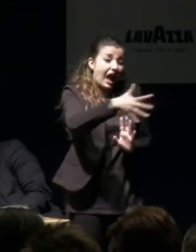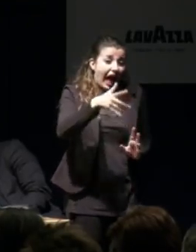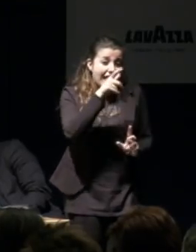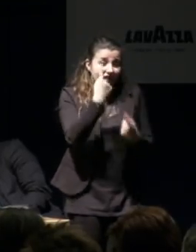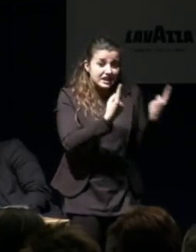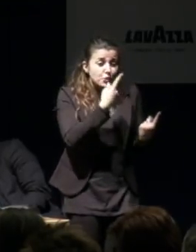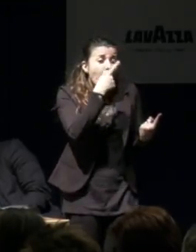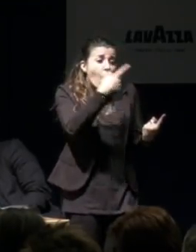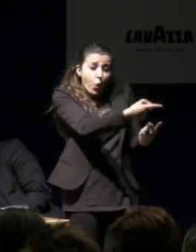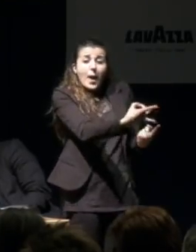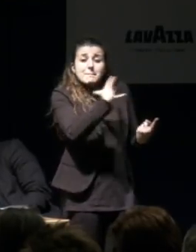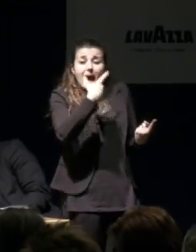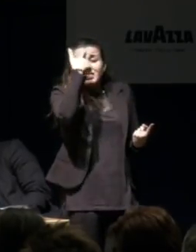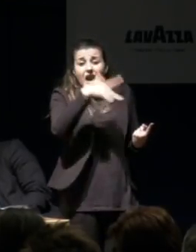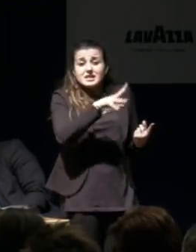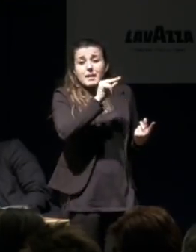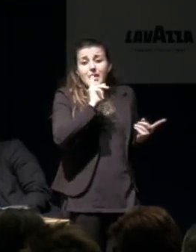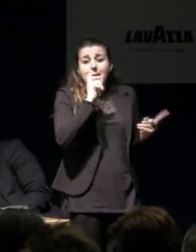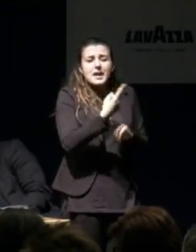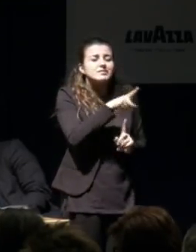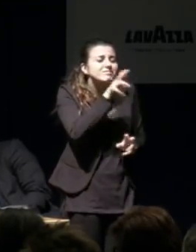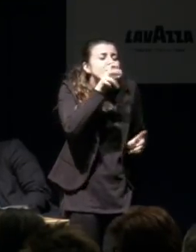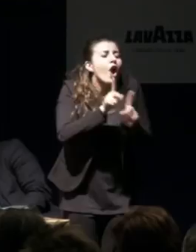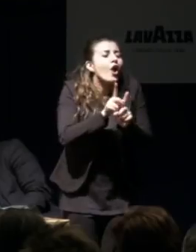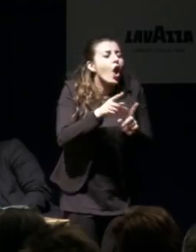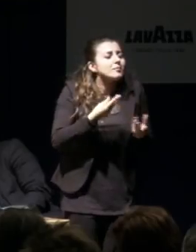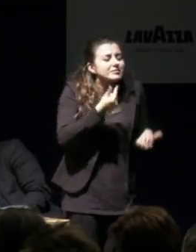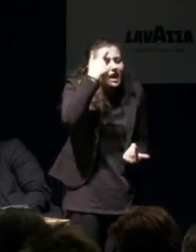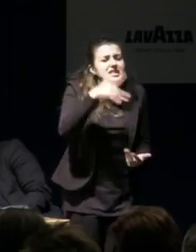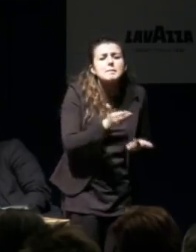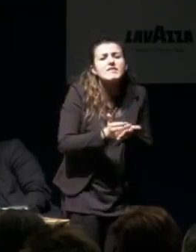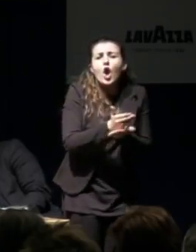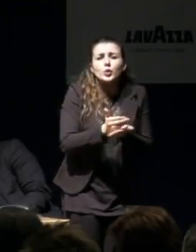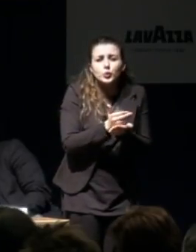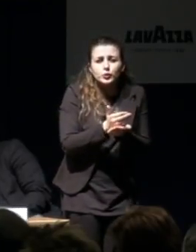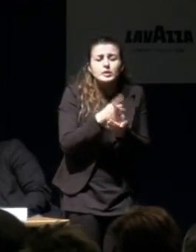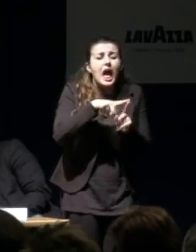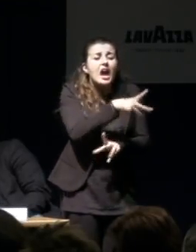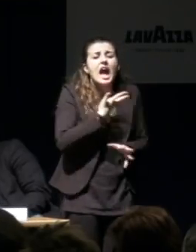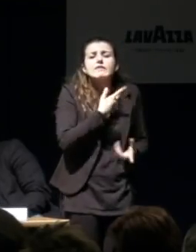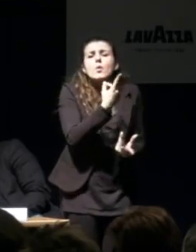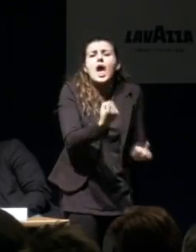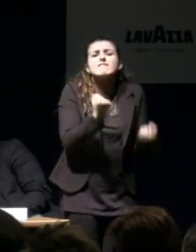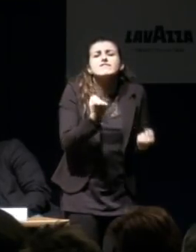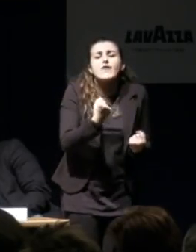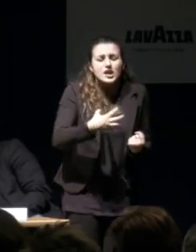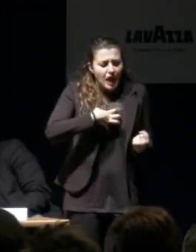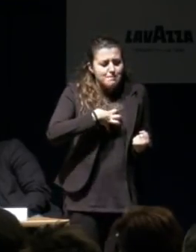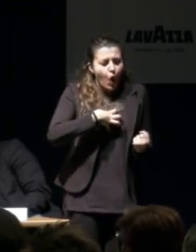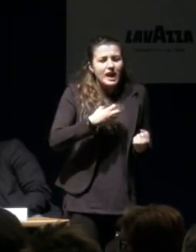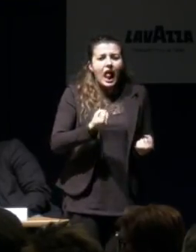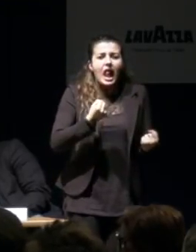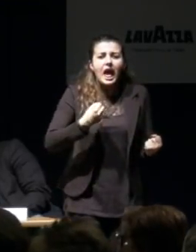sapeva più di me e aveva come rifiuto un intuito e nello stesso tempo una fortissima carica morale